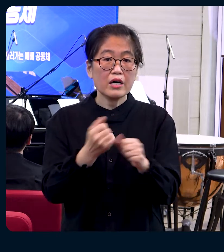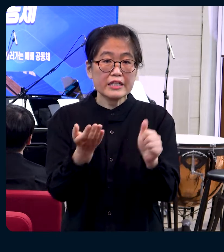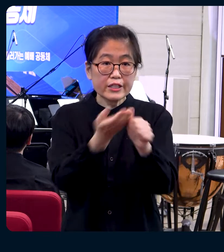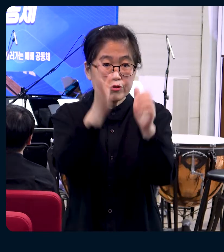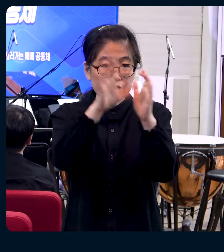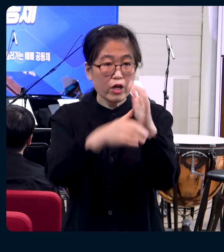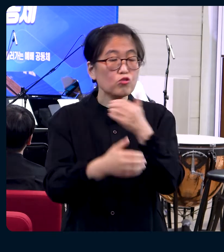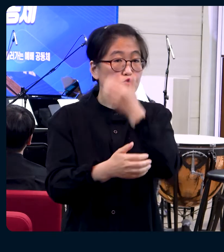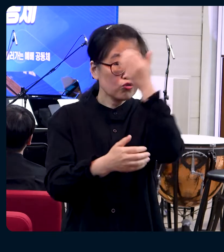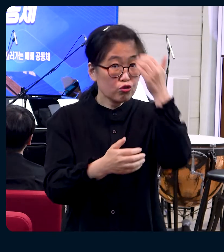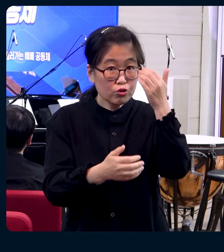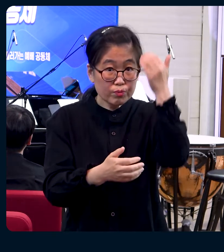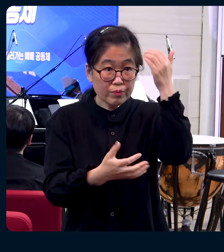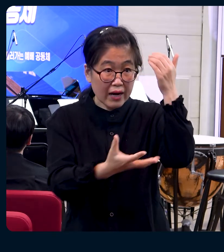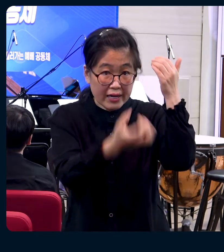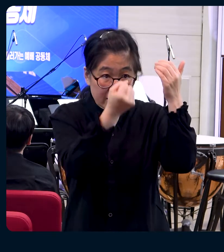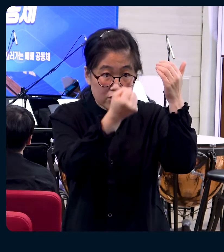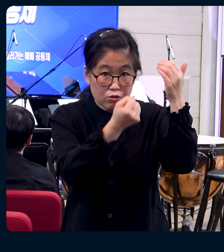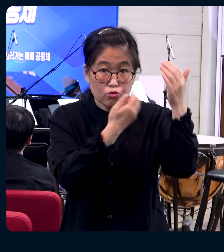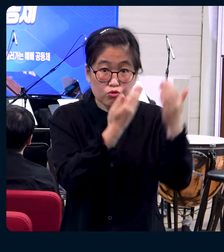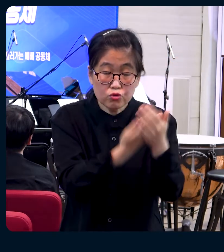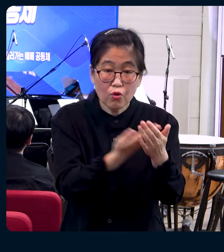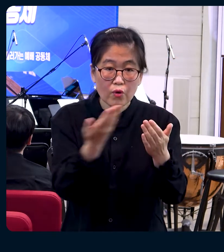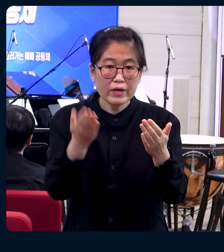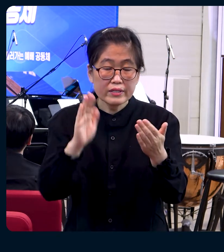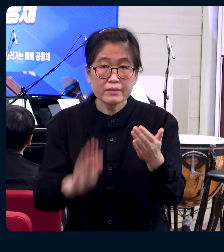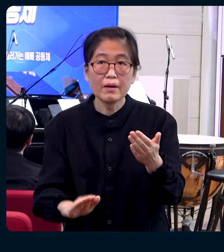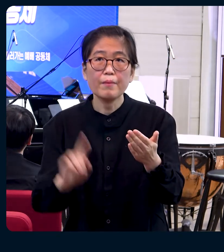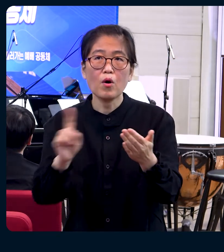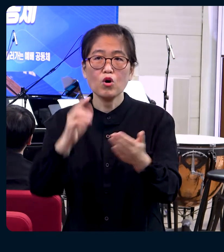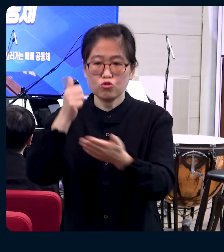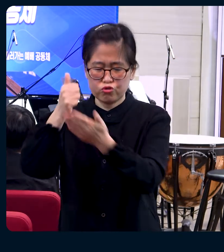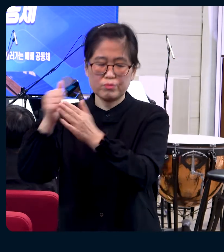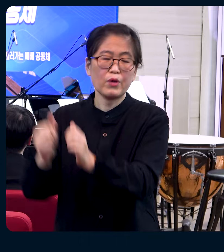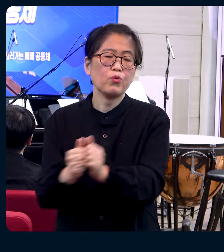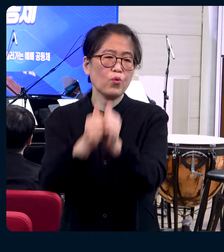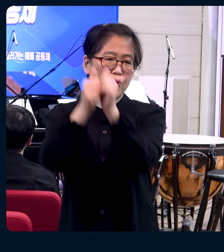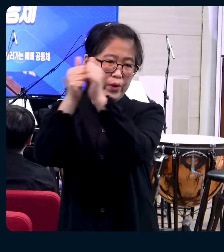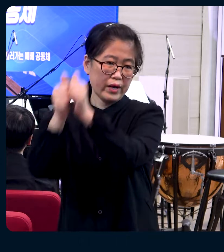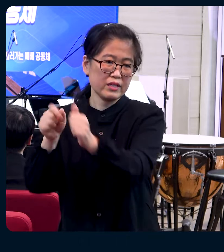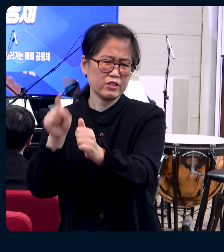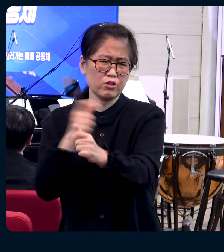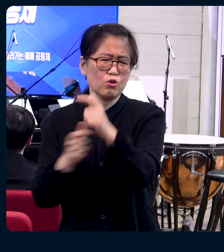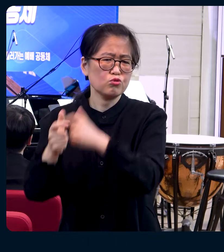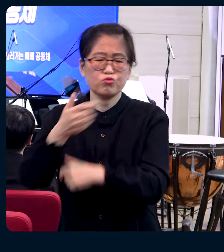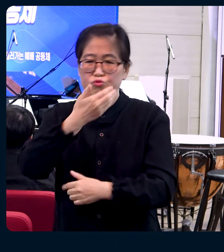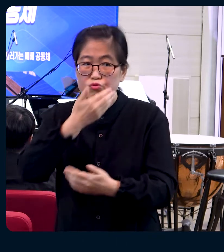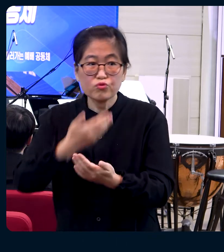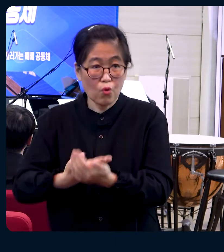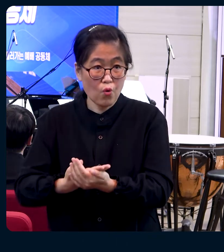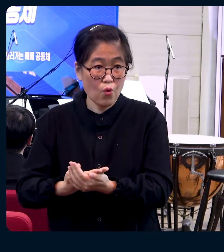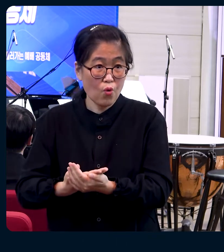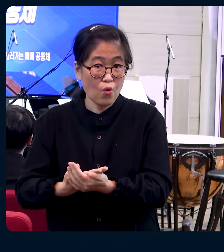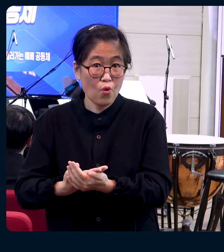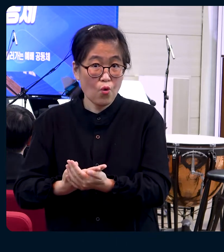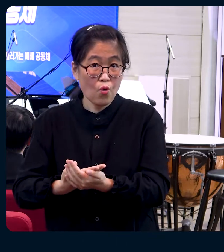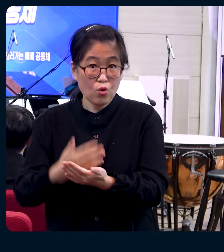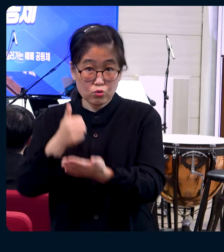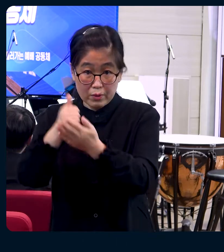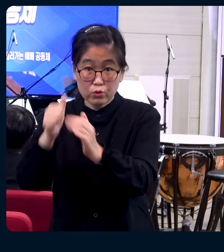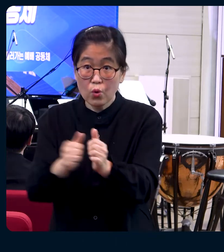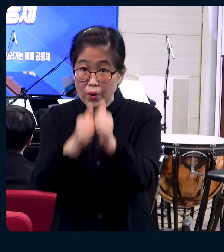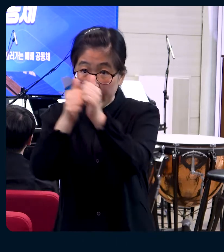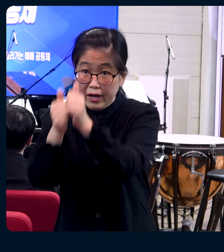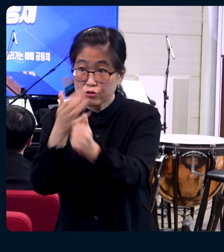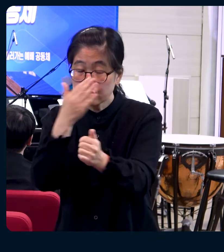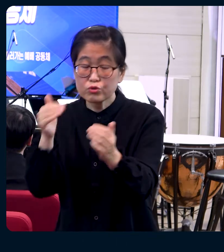것도 중요하지만 꿈을 갖는 것도 중요한 꿈보다 더 중요한 게 있는데 주님과 동행하는 것입니다. 주님과 동행할